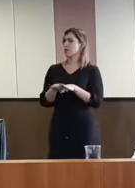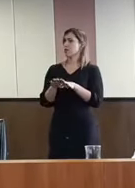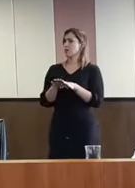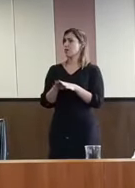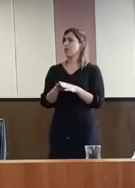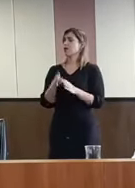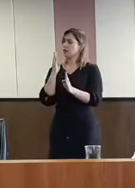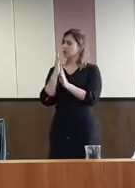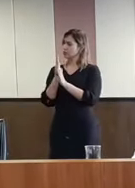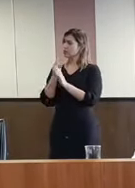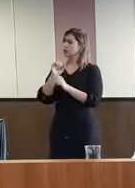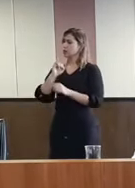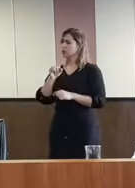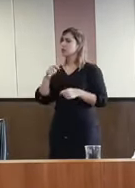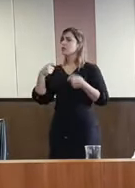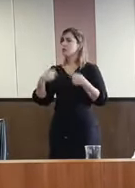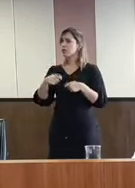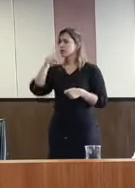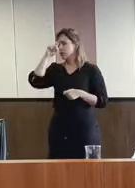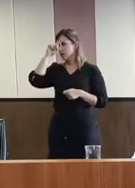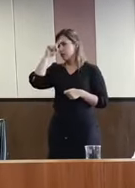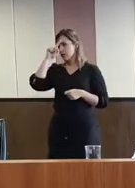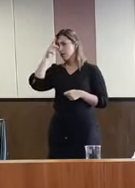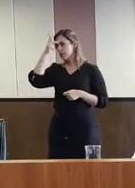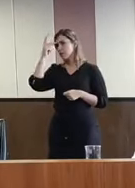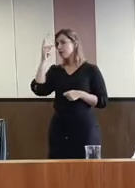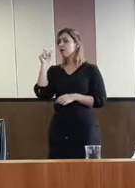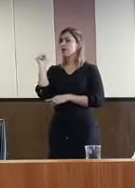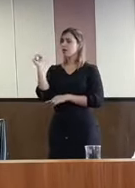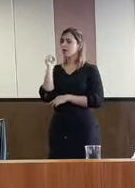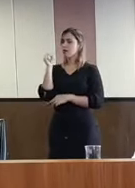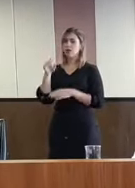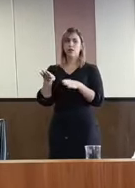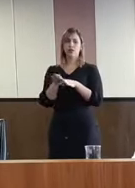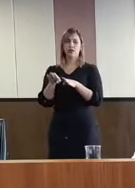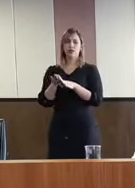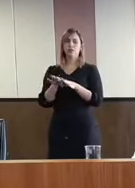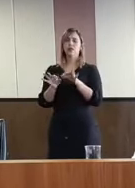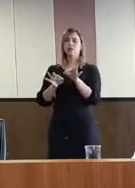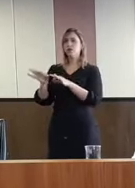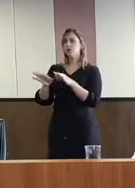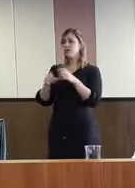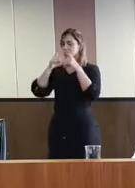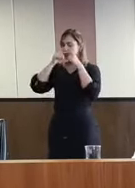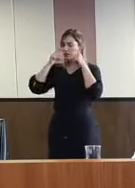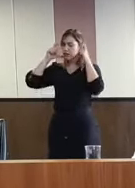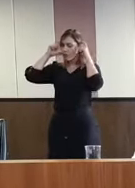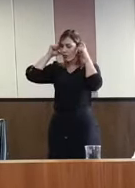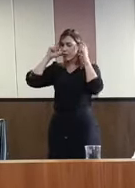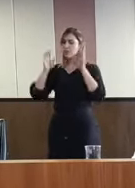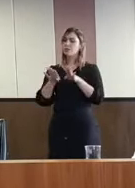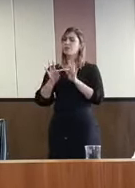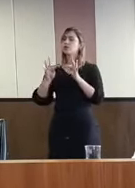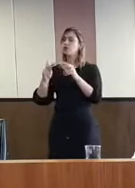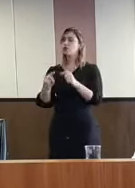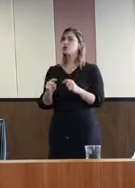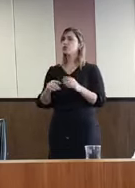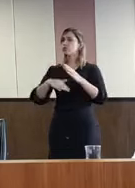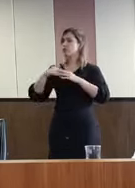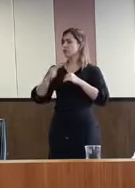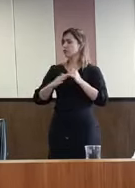pacientes que forem encaminhados para os hospitais, assim como prover de EPI para todos os profissionais da saúde